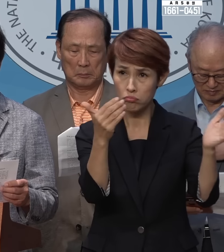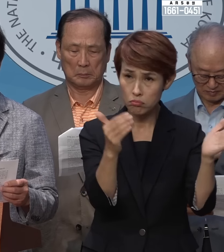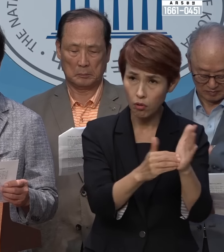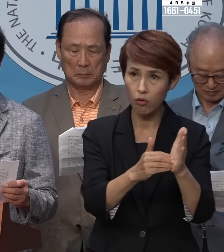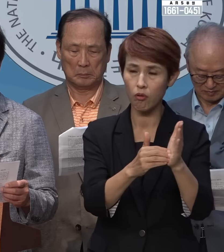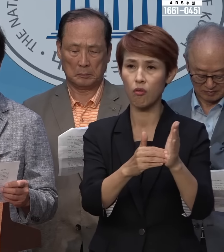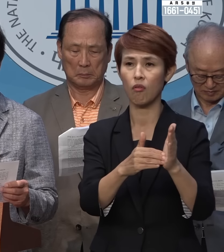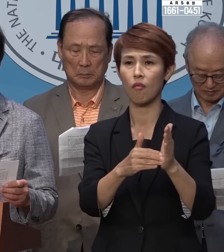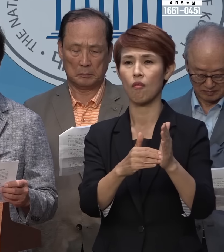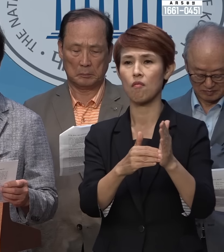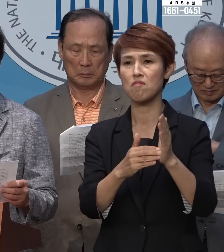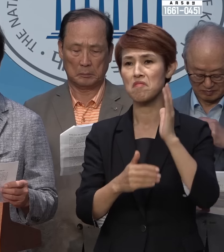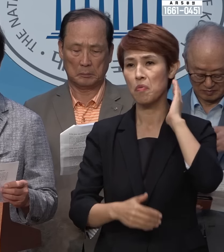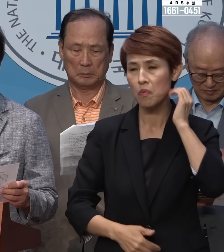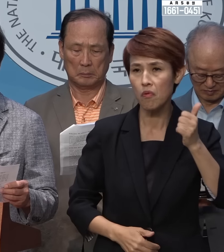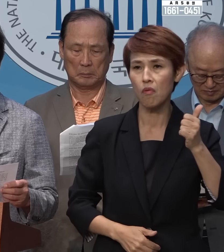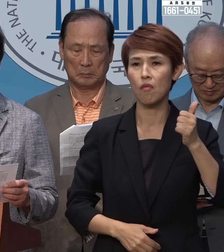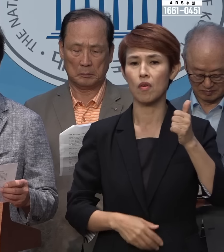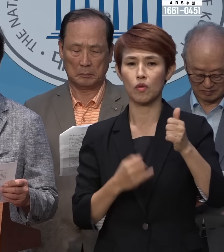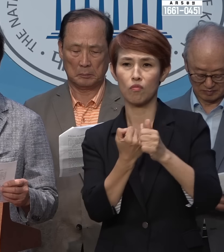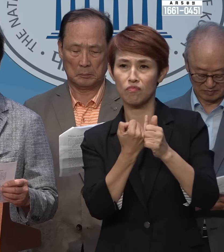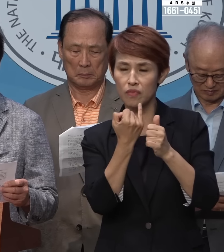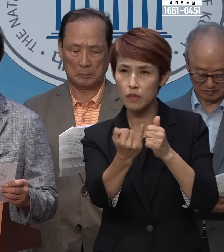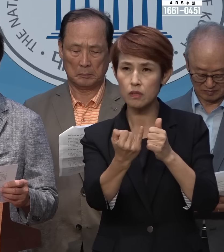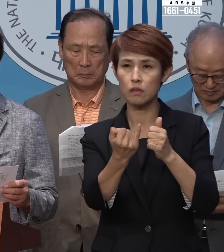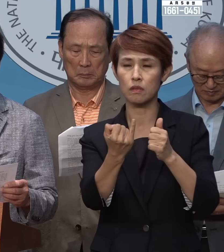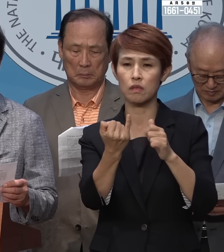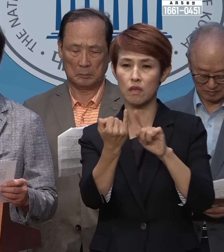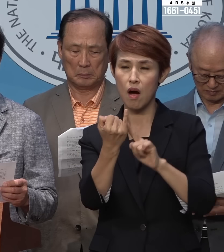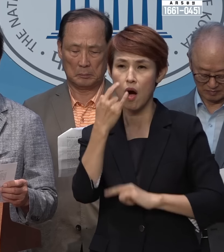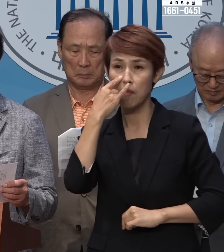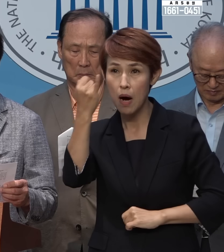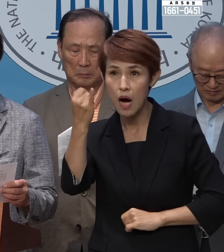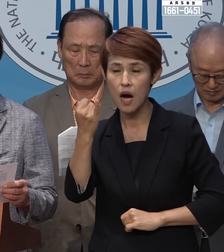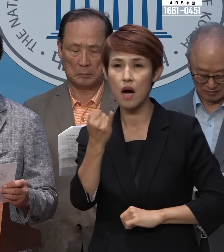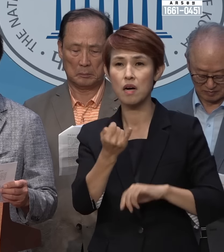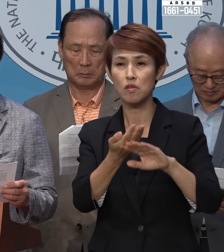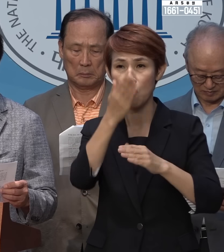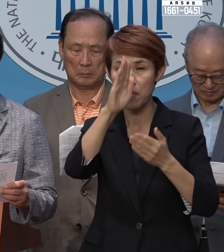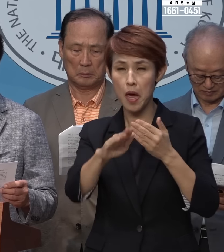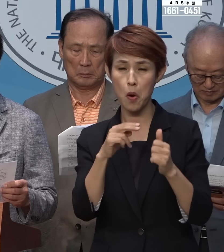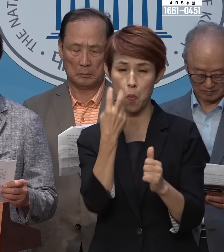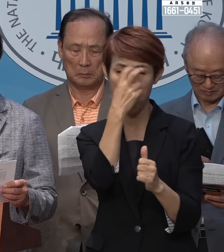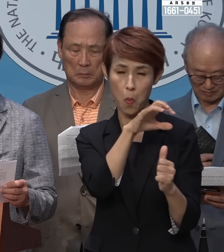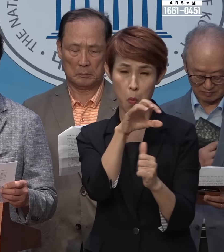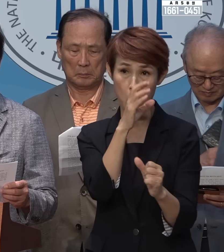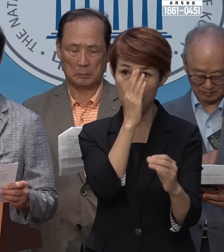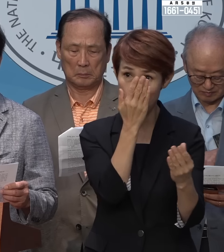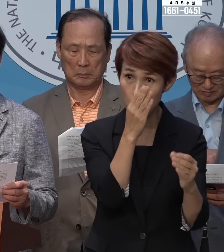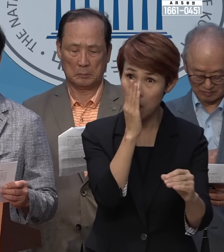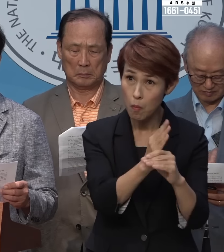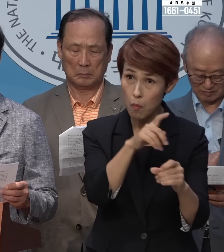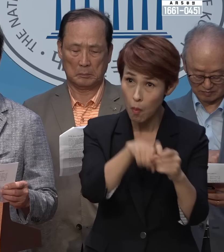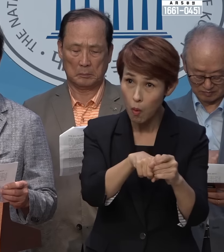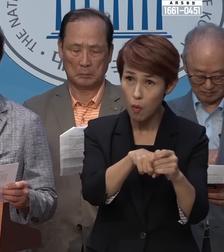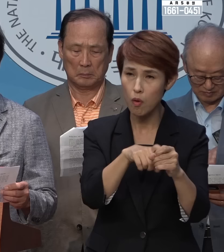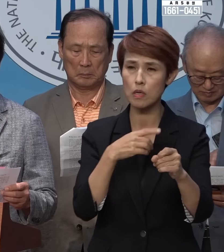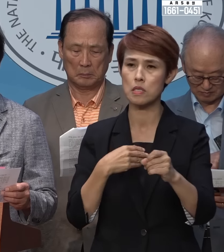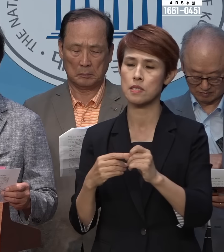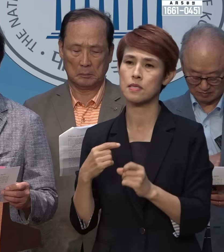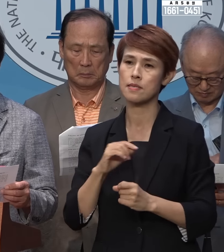자신의 아내, 장모, 검찰, 선후배를 보호하기 위한 도구로 사용하는 것이 바로 윤석열